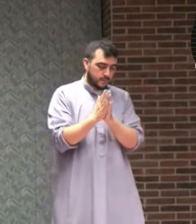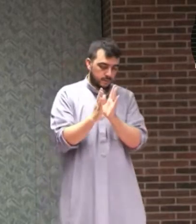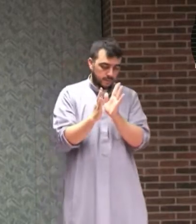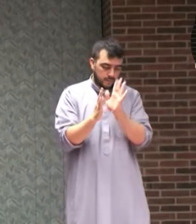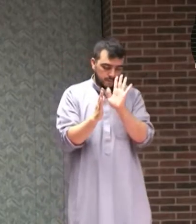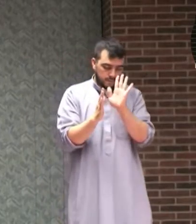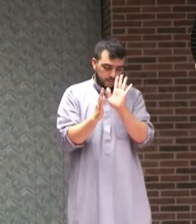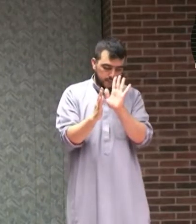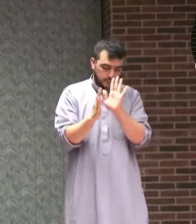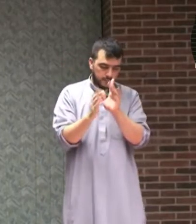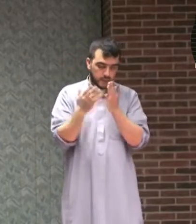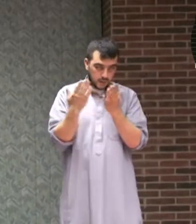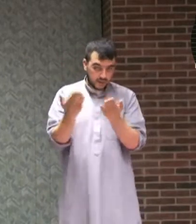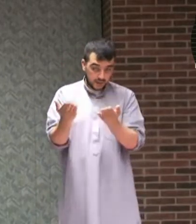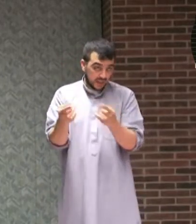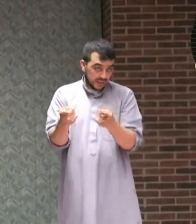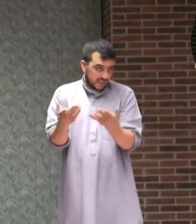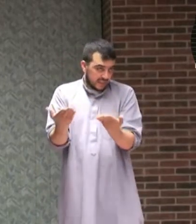surérogatoire.